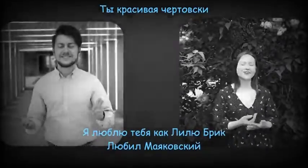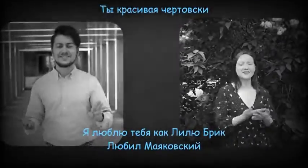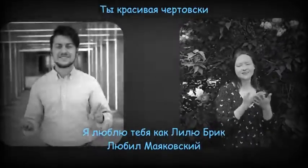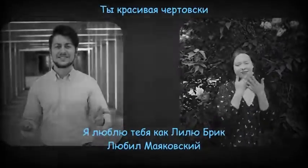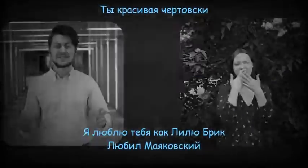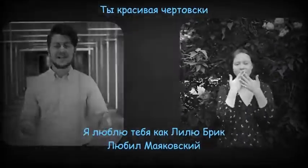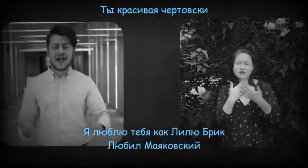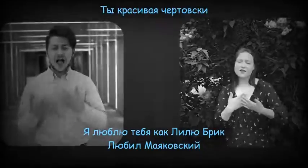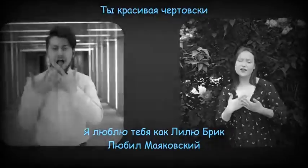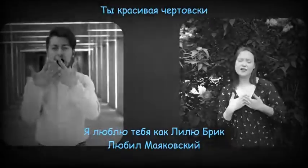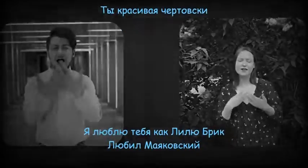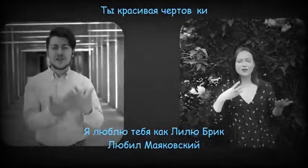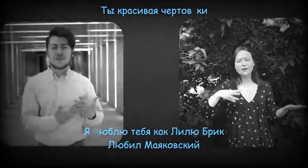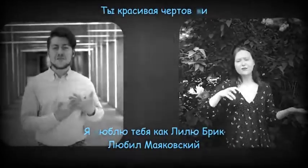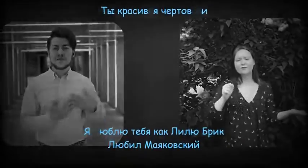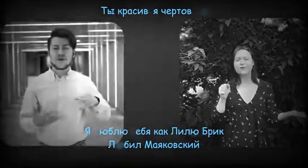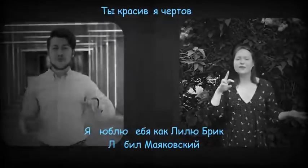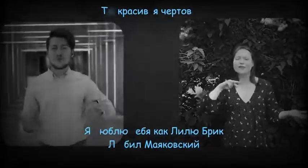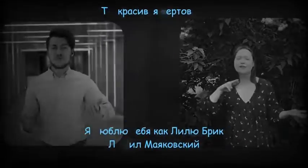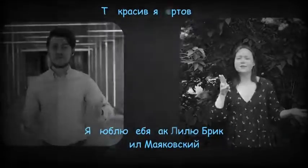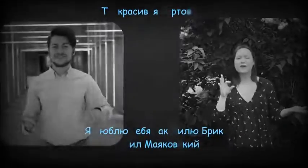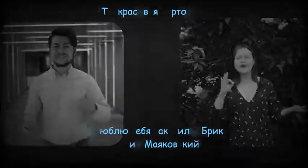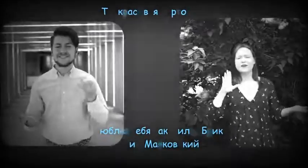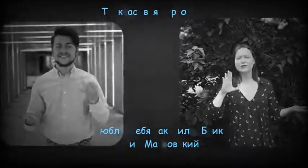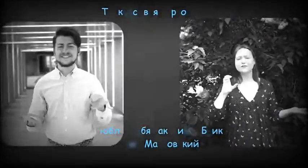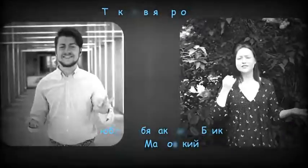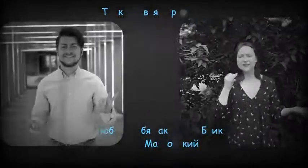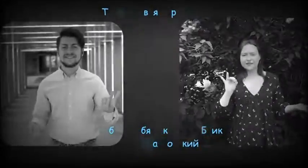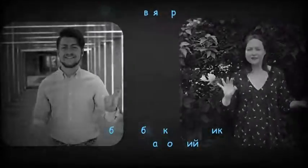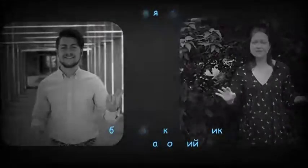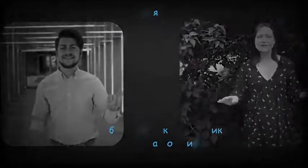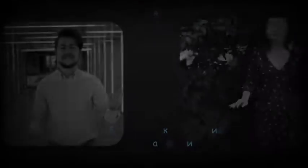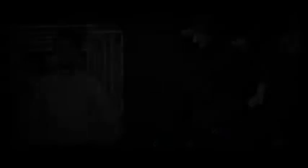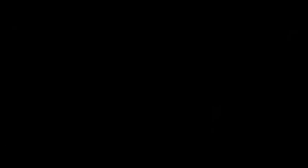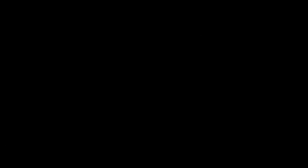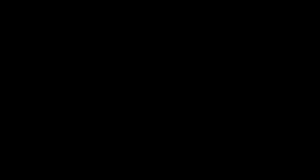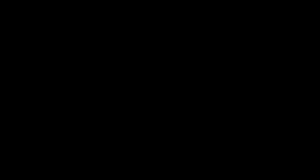Любрик любил Маяковский.